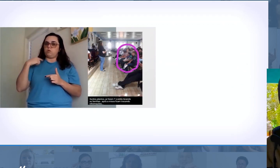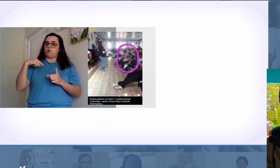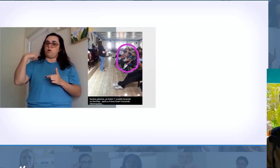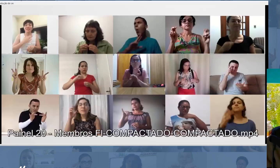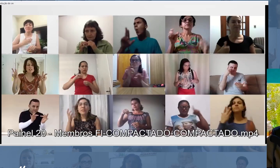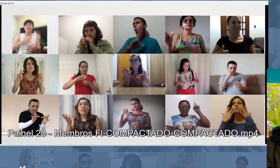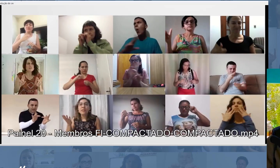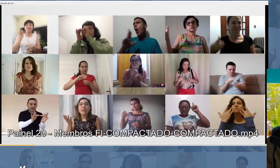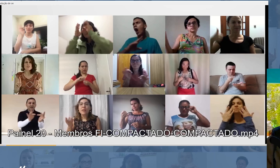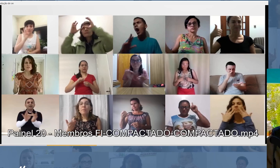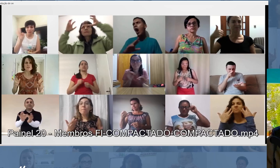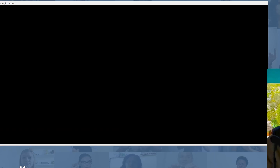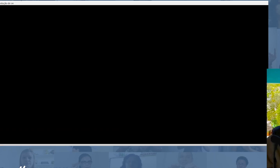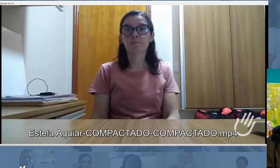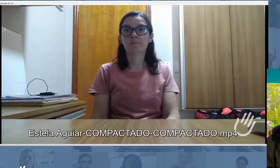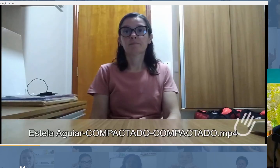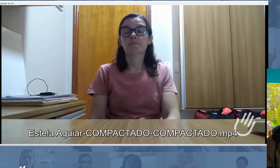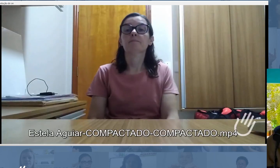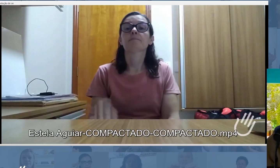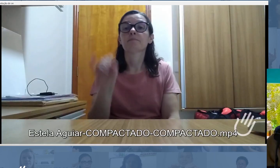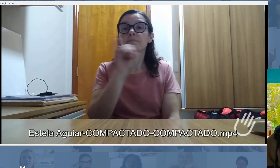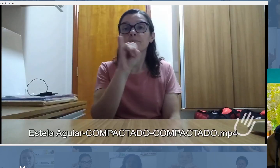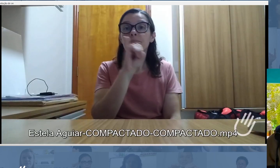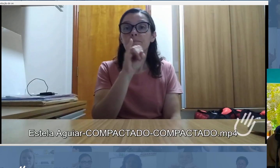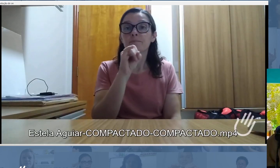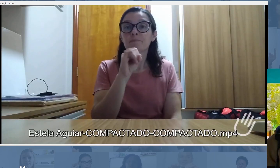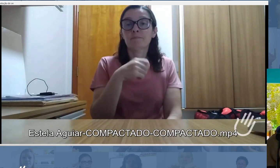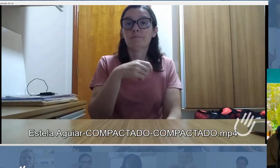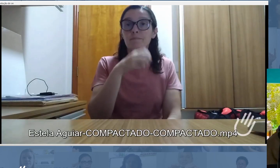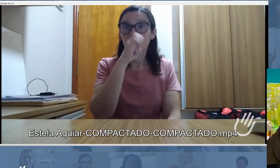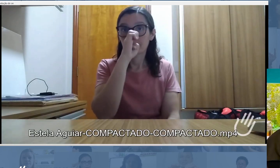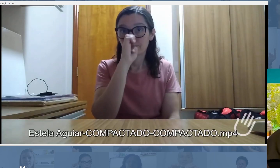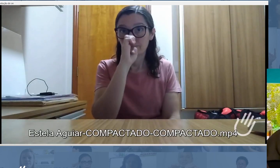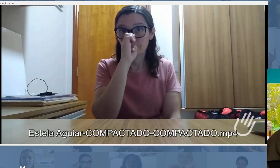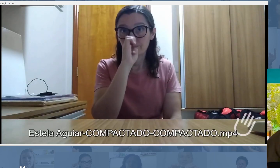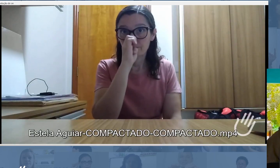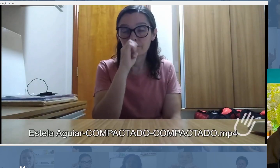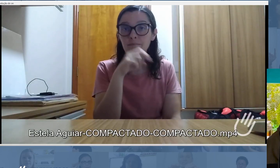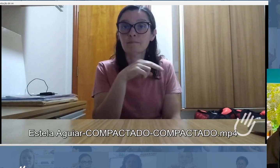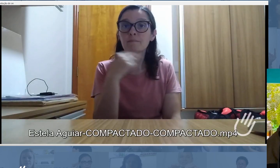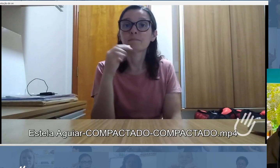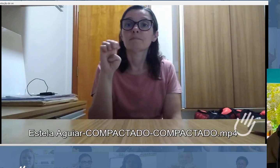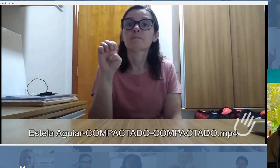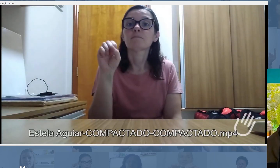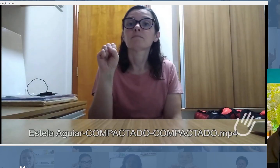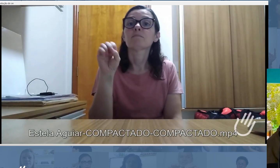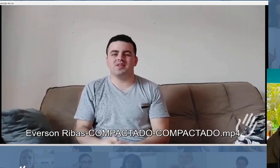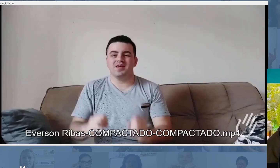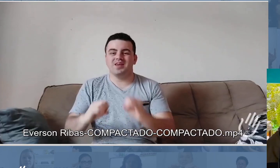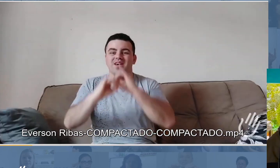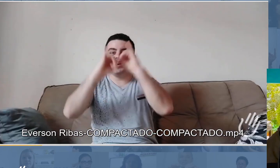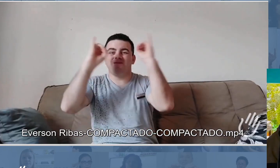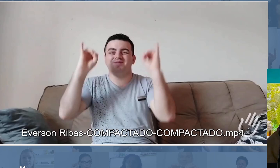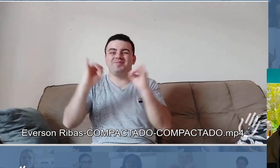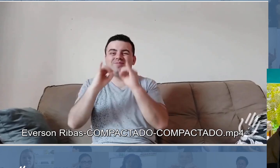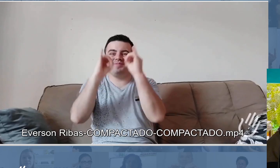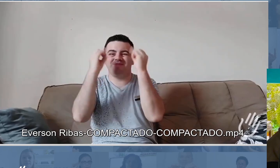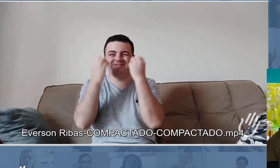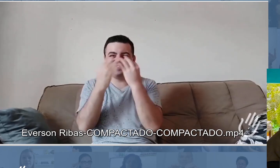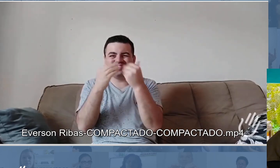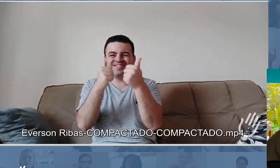na igreja dela. A Estela, que é psicóloga, sinalizando aqui também fluentemente.